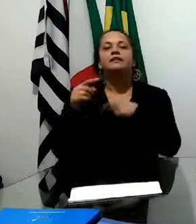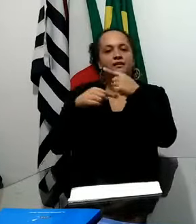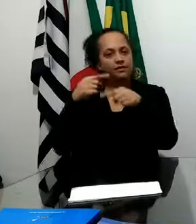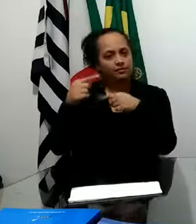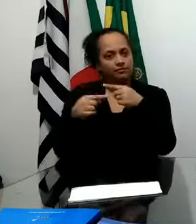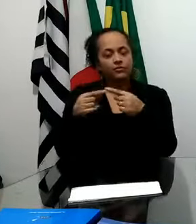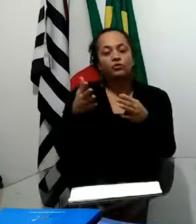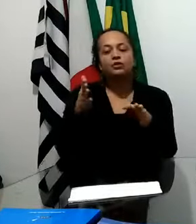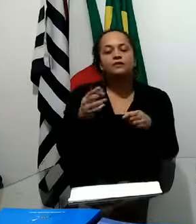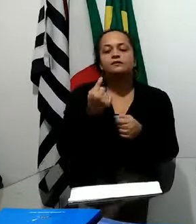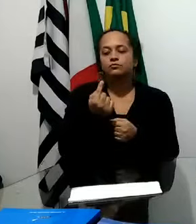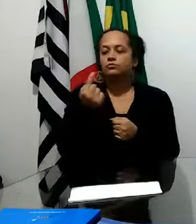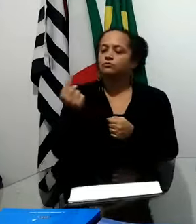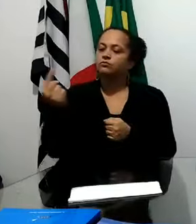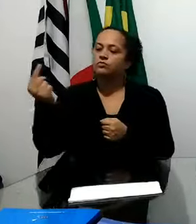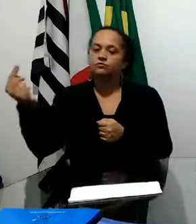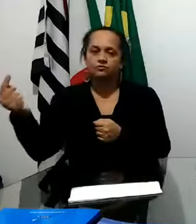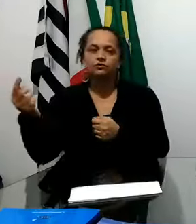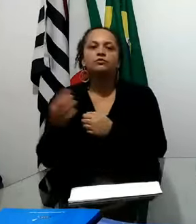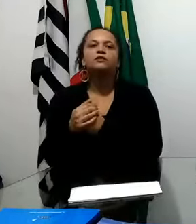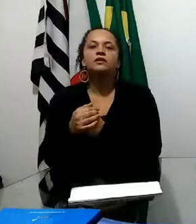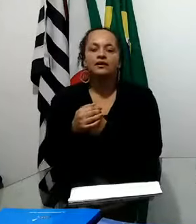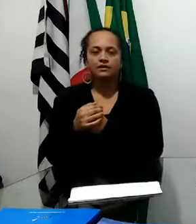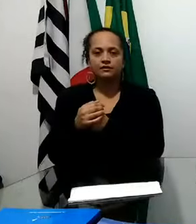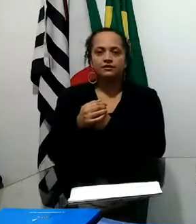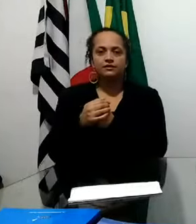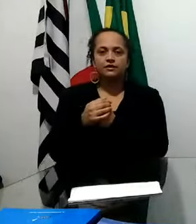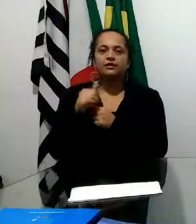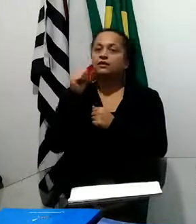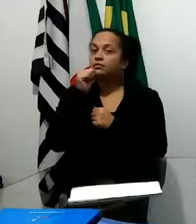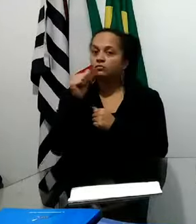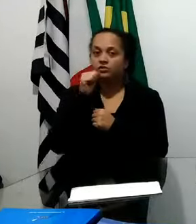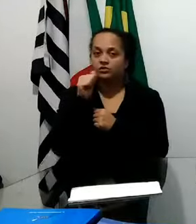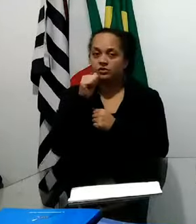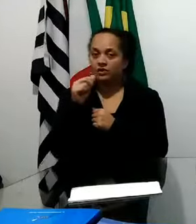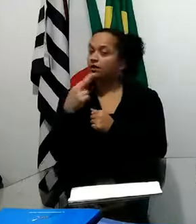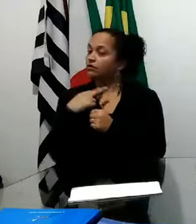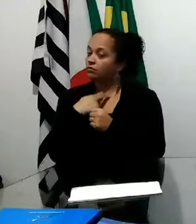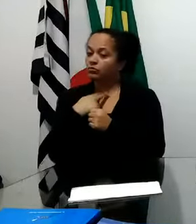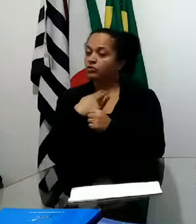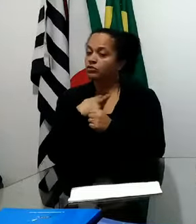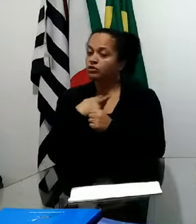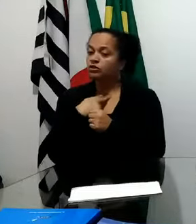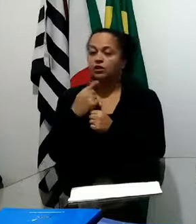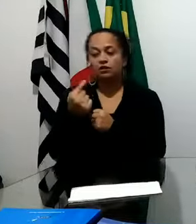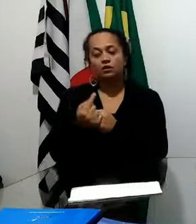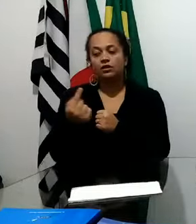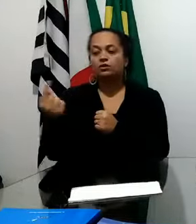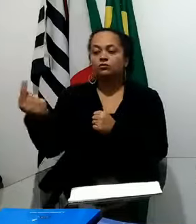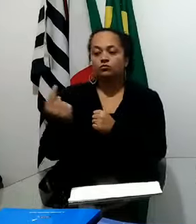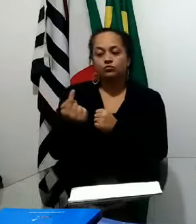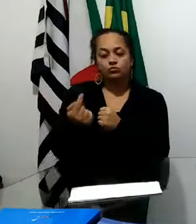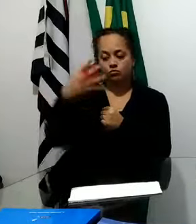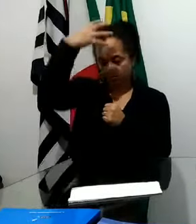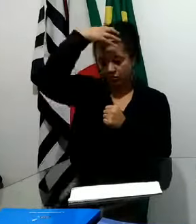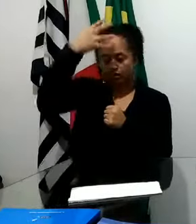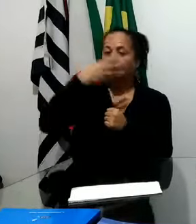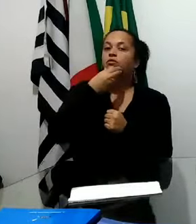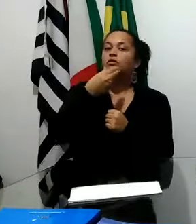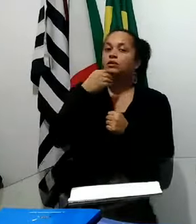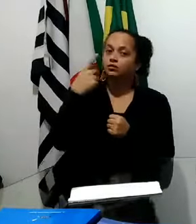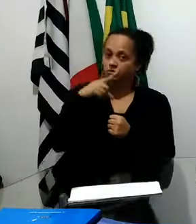do rei, guarda das concubinas, e não tornava mais ao rei, salvo se o rei a desejasse e ela